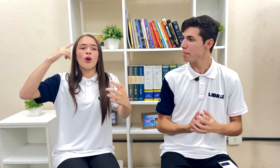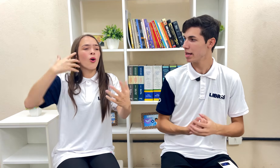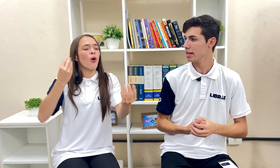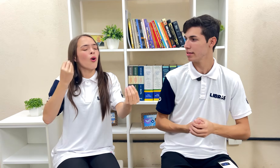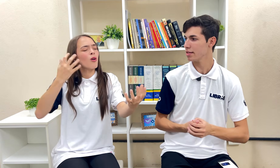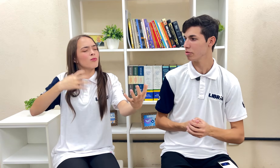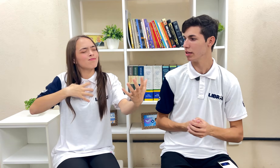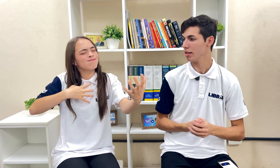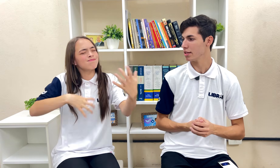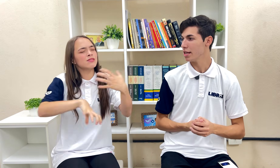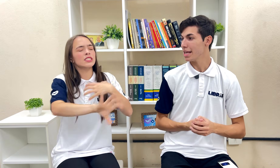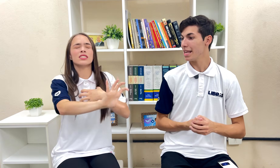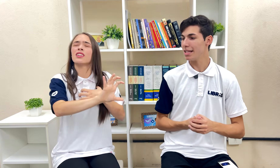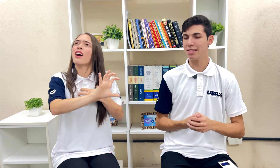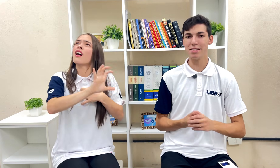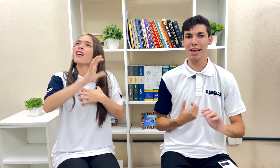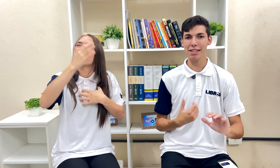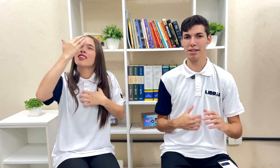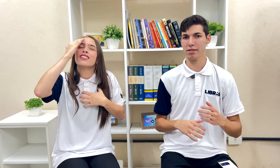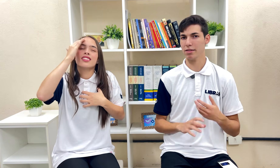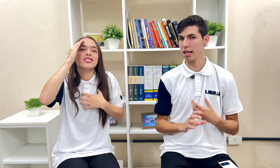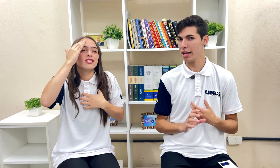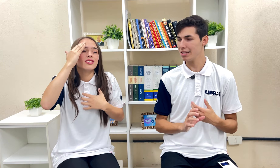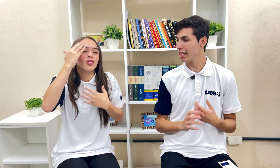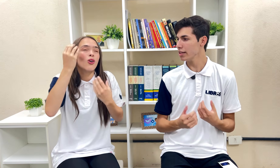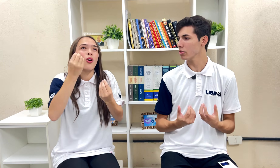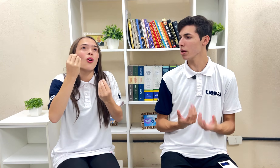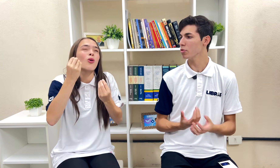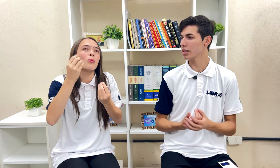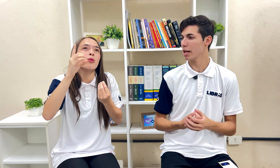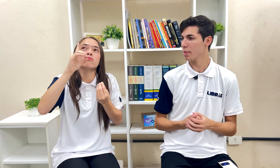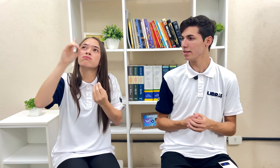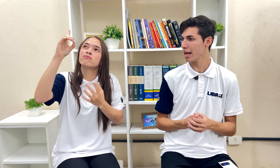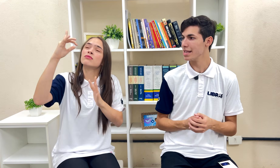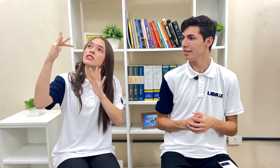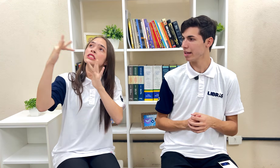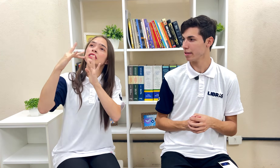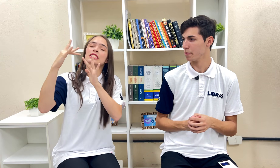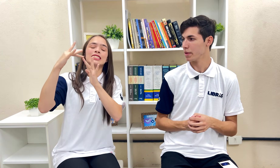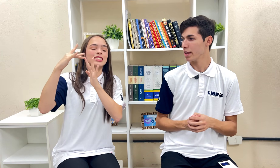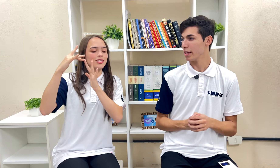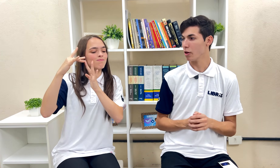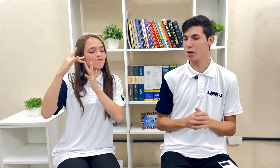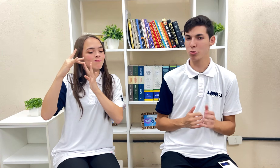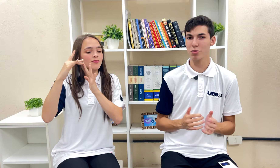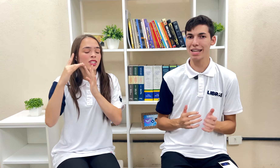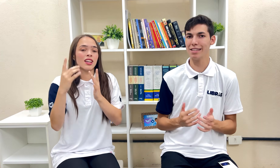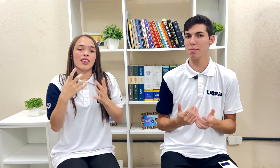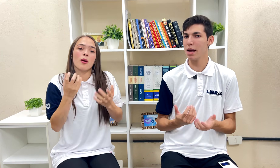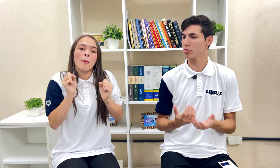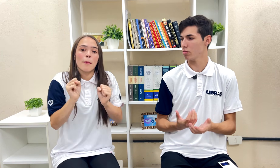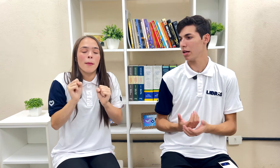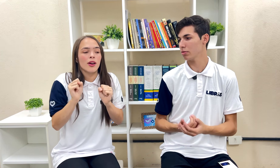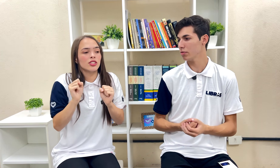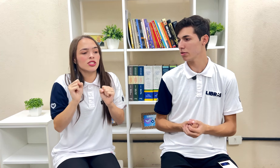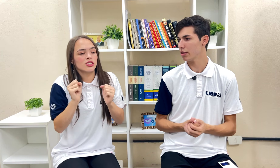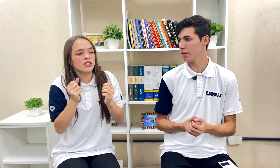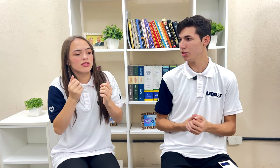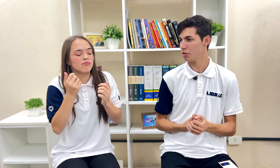mais a atenção deles. E eles sentem aquilo que a música quer passar e entendem. Então eles conseguem ter mais contato com Deus através disso.